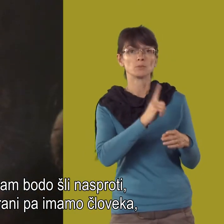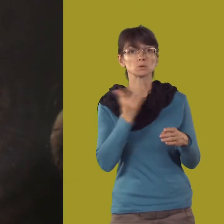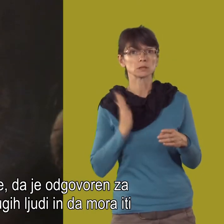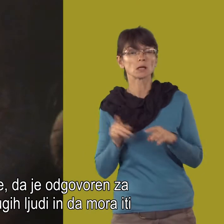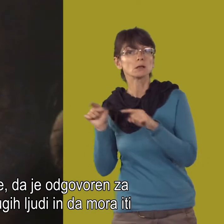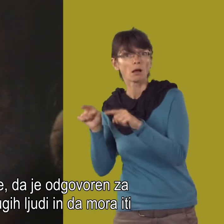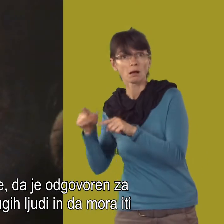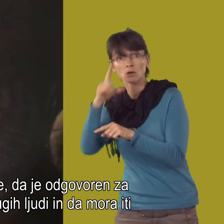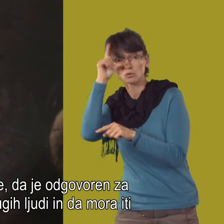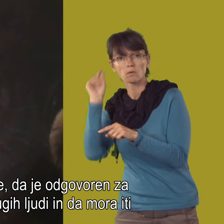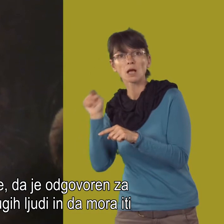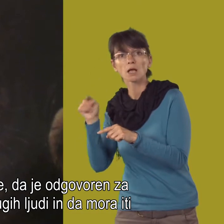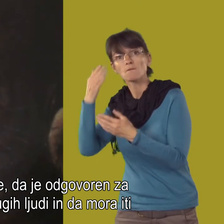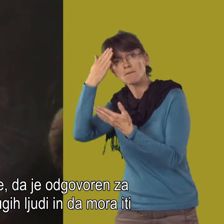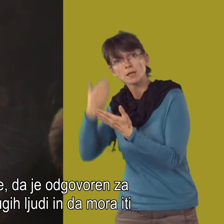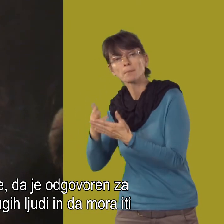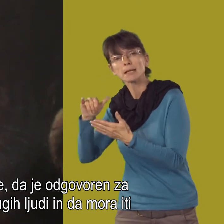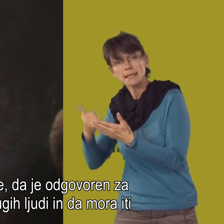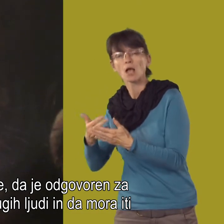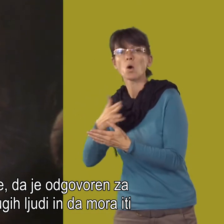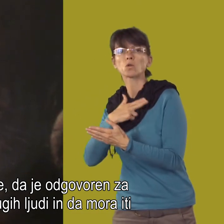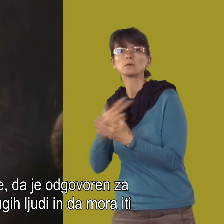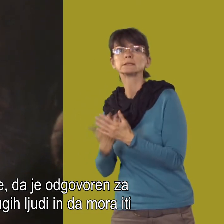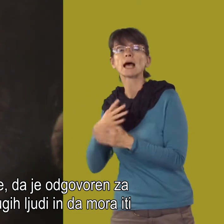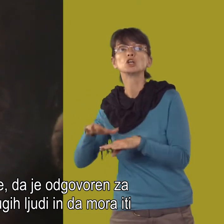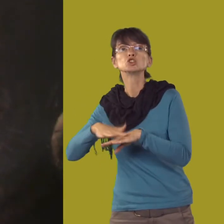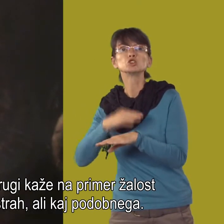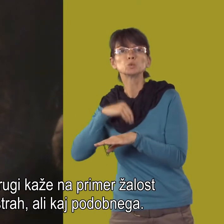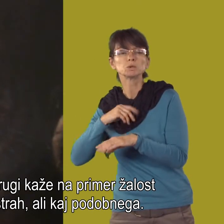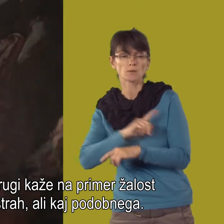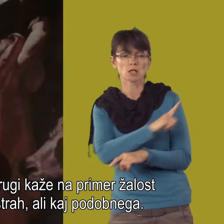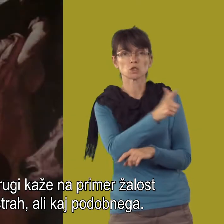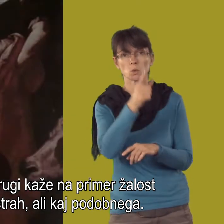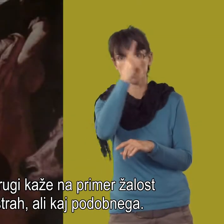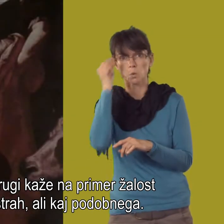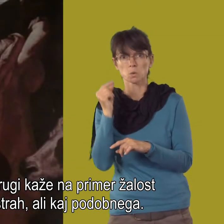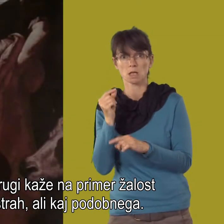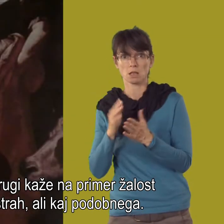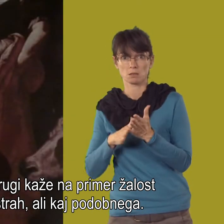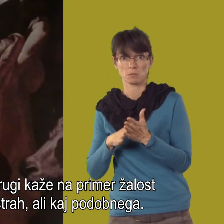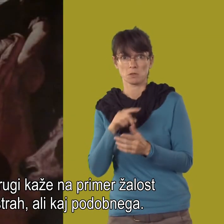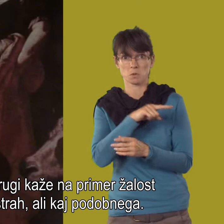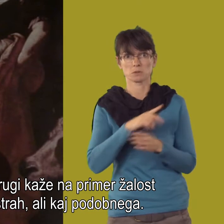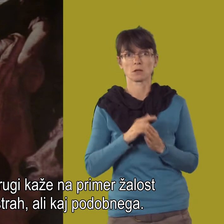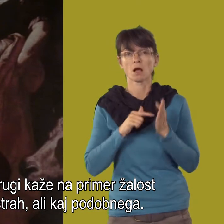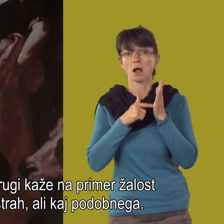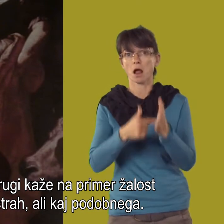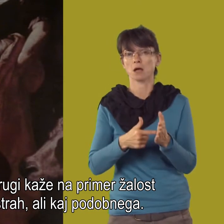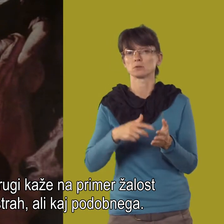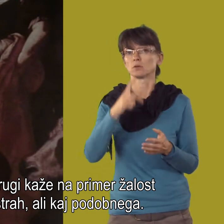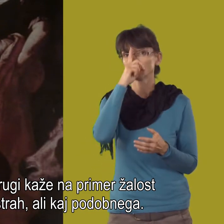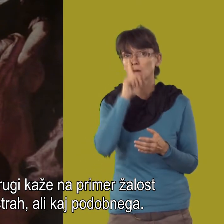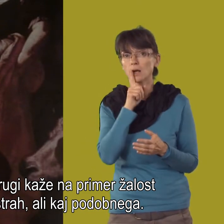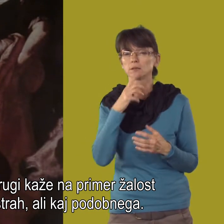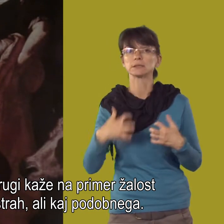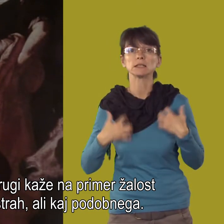človeka, ki verjame, da je odgovoren za čustva drugih ljudi in da mora iti nasproti, kadar drugi kaže, na primer, žalost, ali jezo,